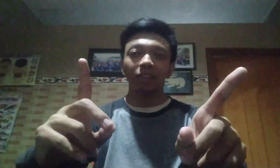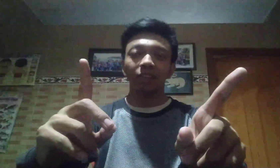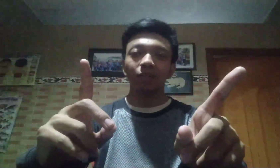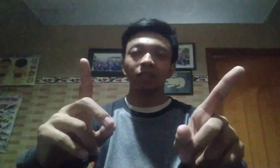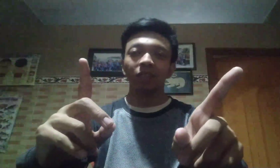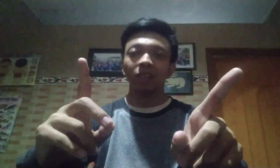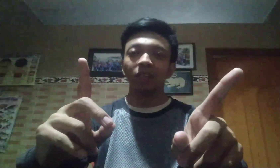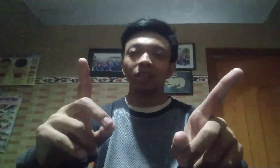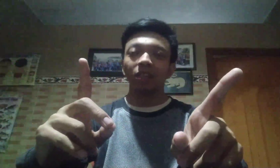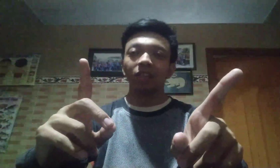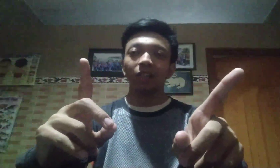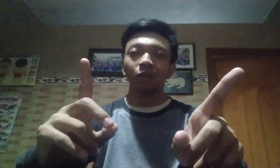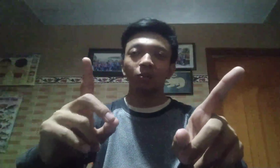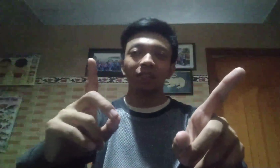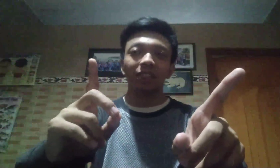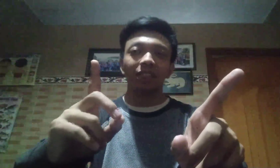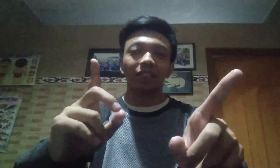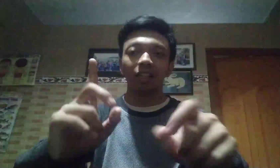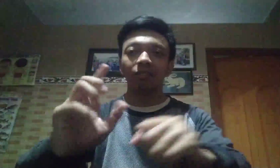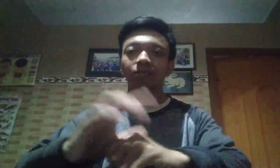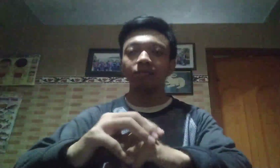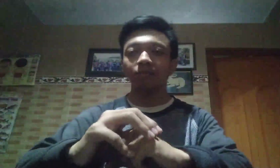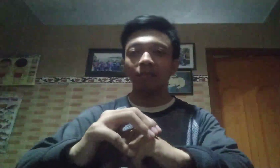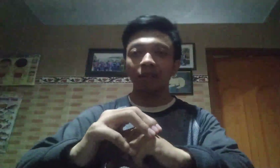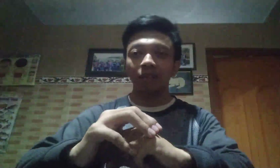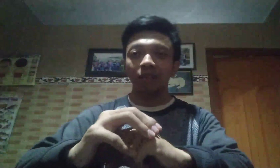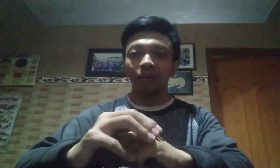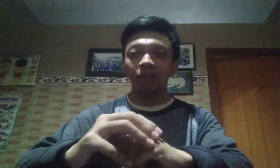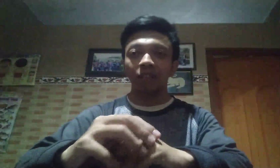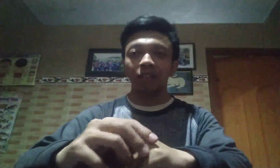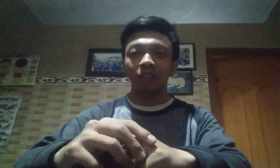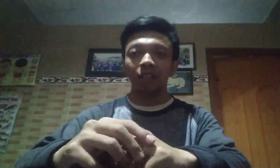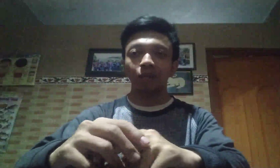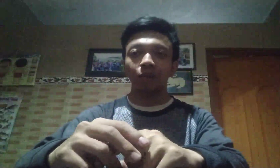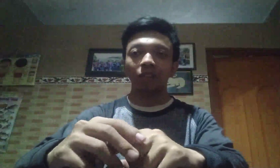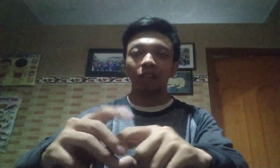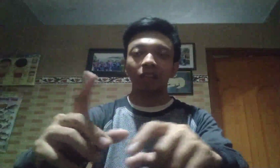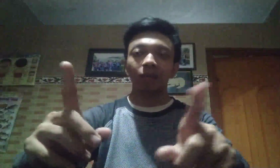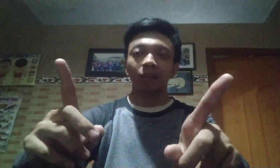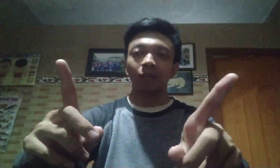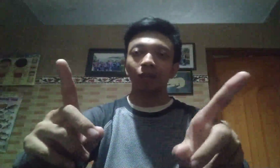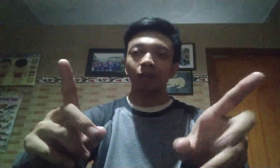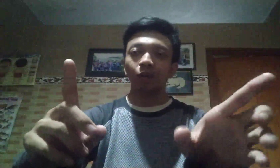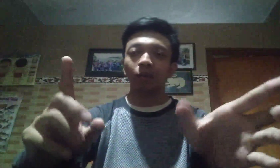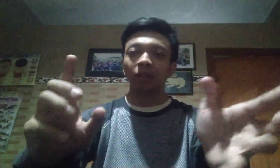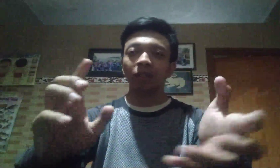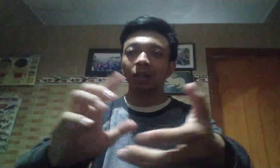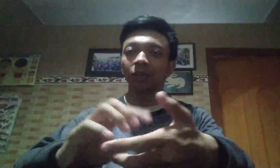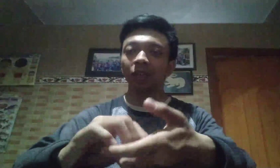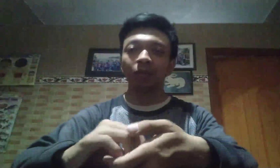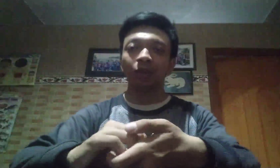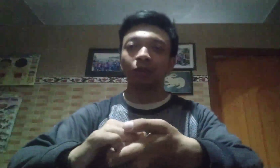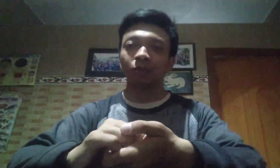dari Indonesia Yaitu pendidikan Pendidikan itu Adalah sebagai Tolong ukur bangsa Menjadi maju